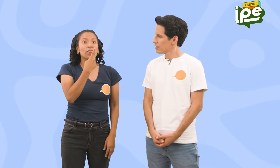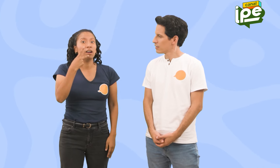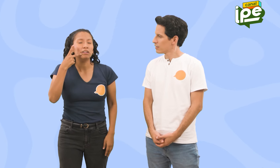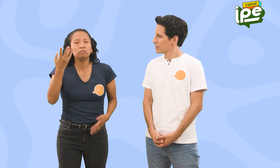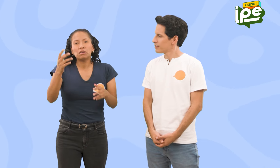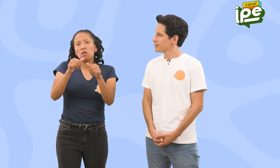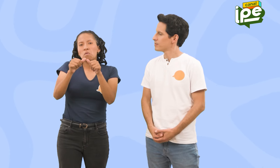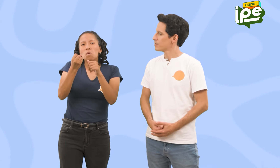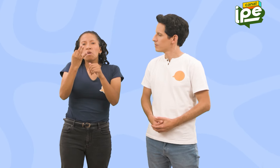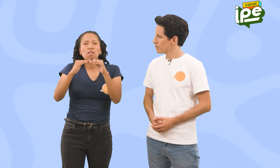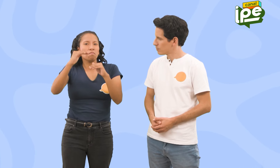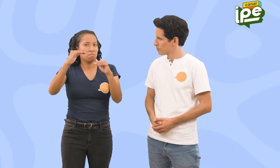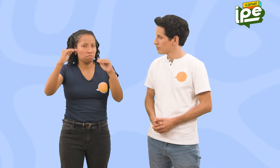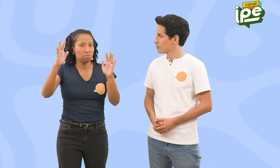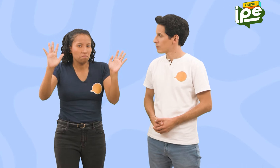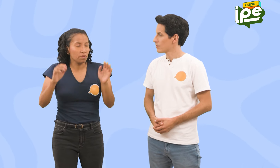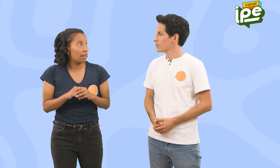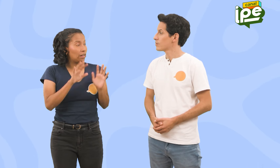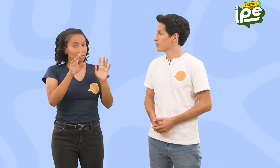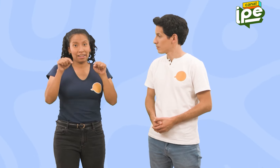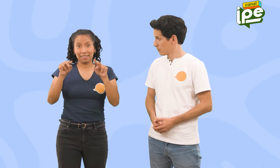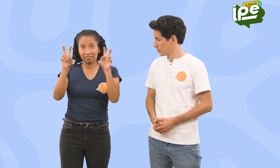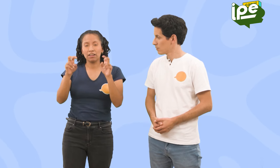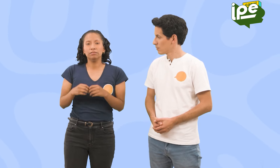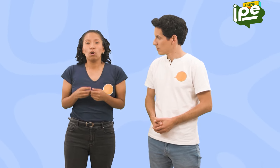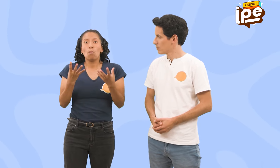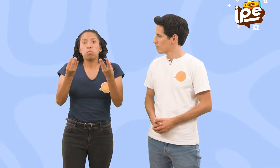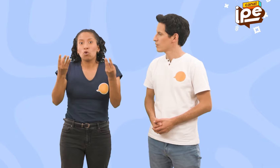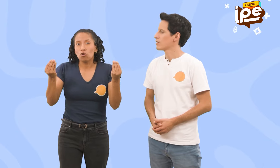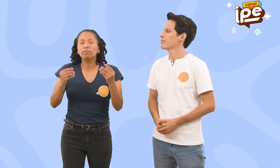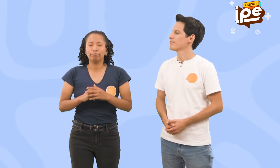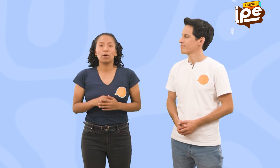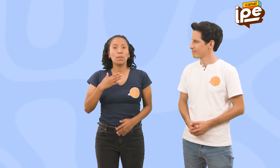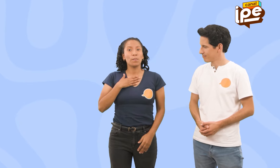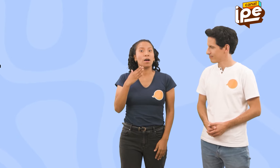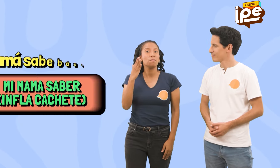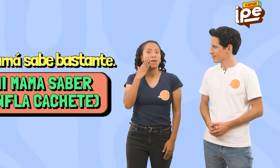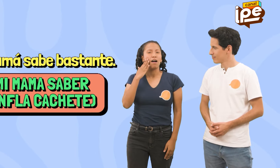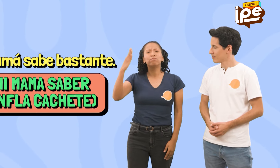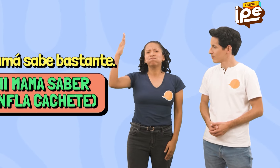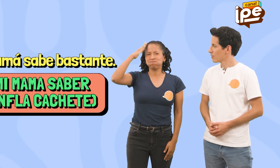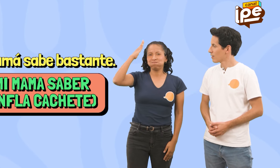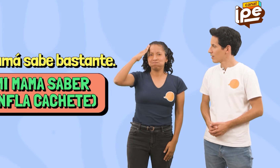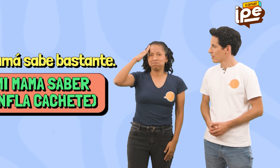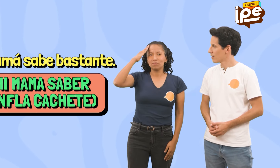al verbo para mostrar la cantidad en este caso es mucho mi mamá